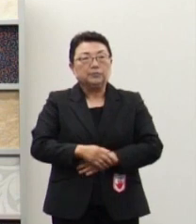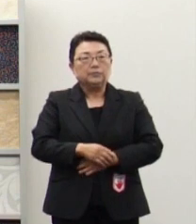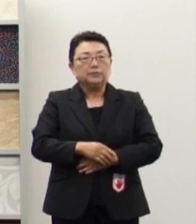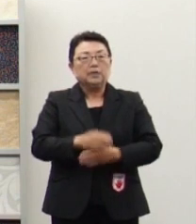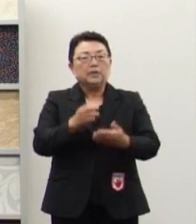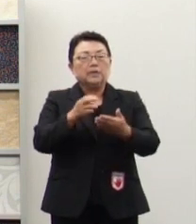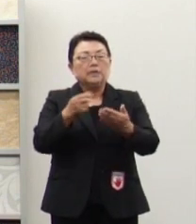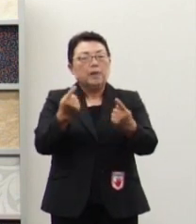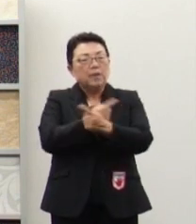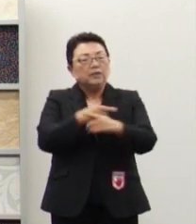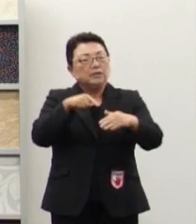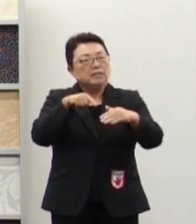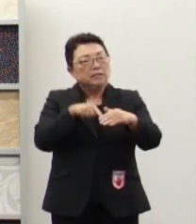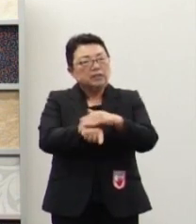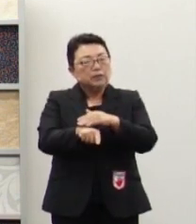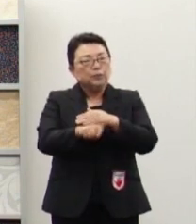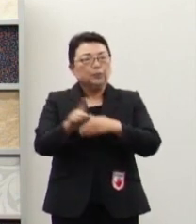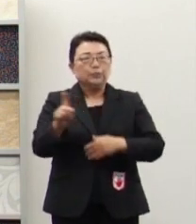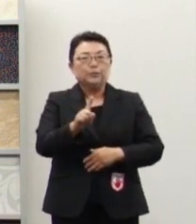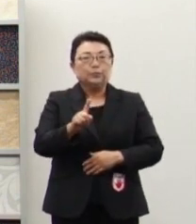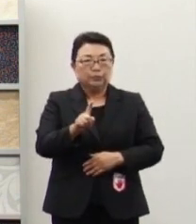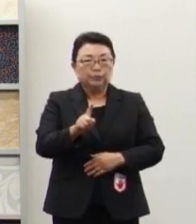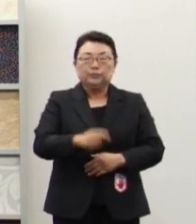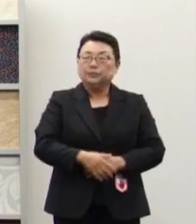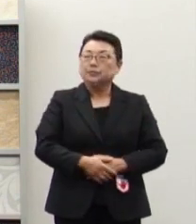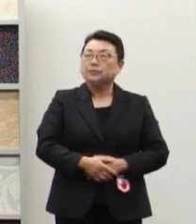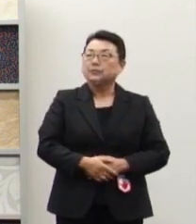要因として考えていることは、私はどのようにお考えですか。